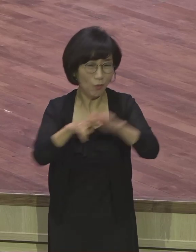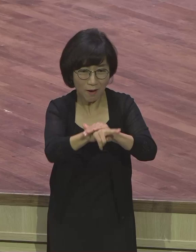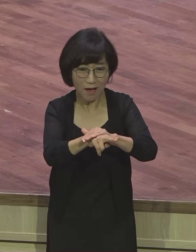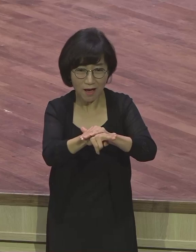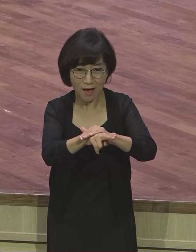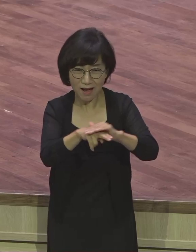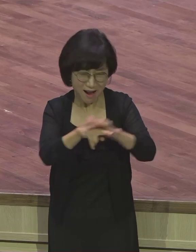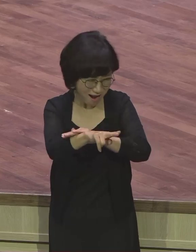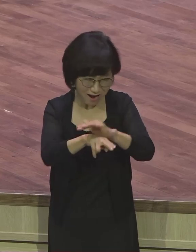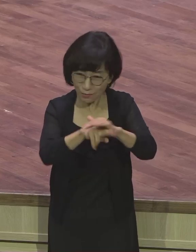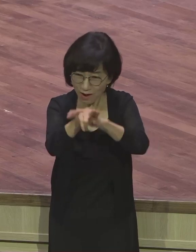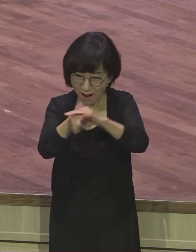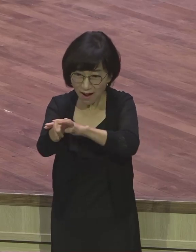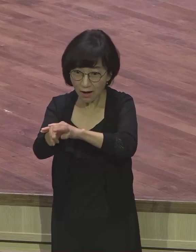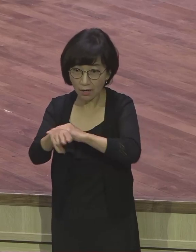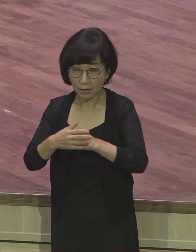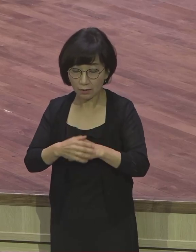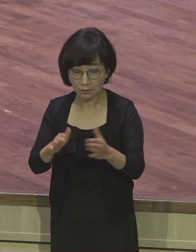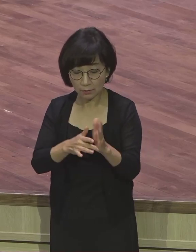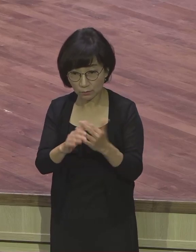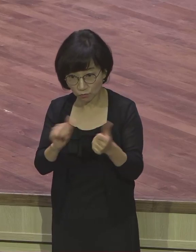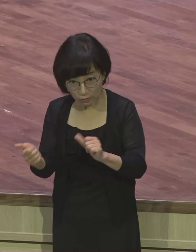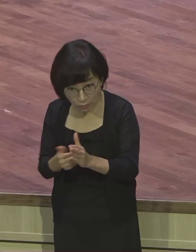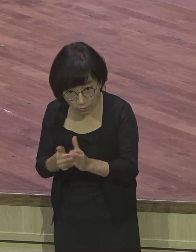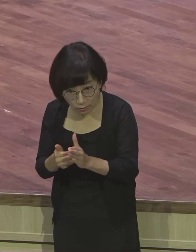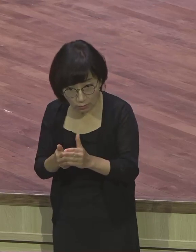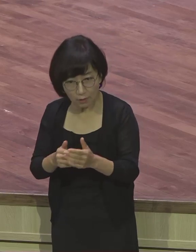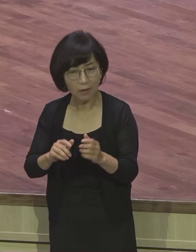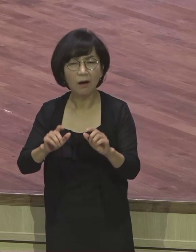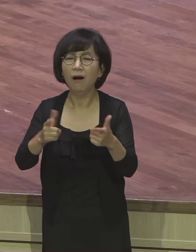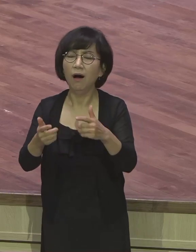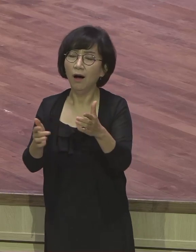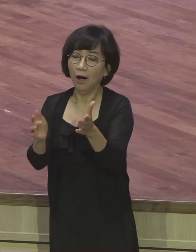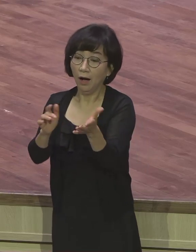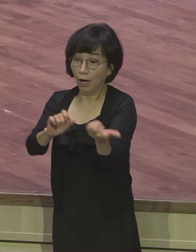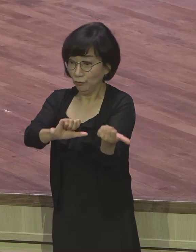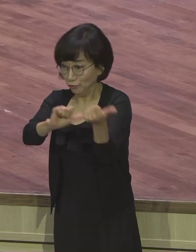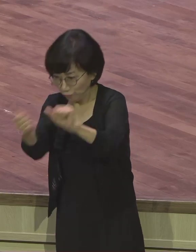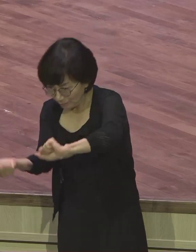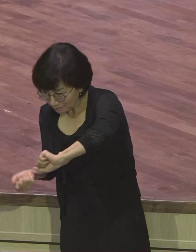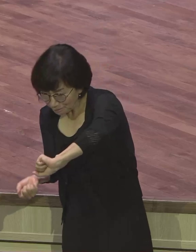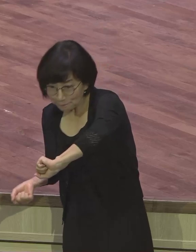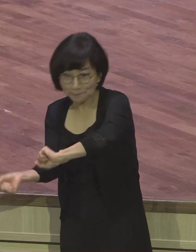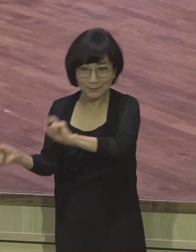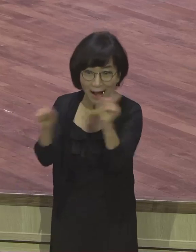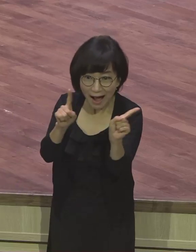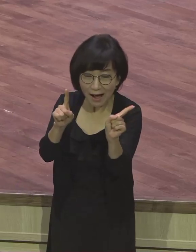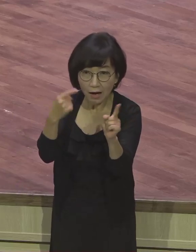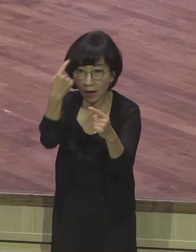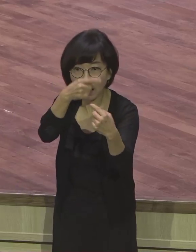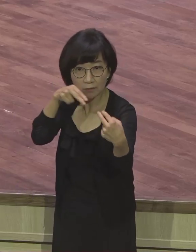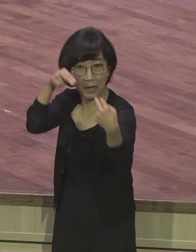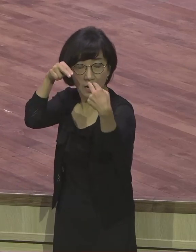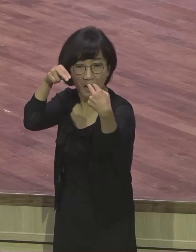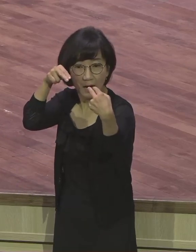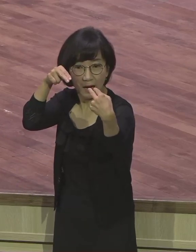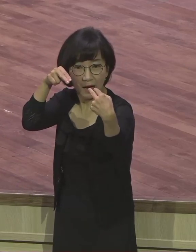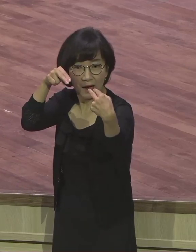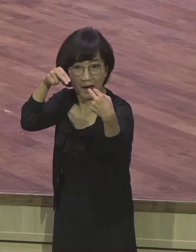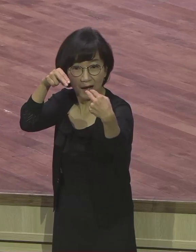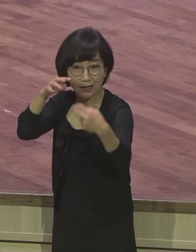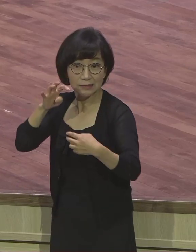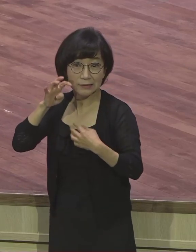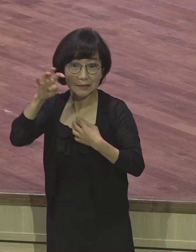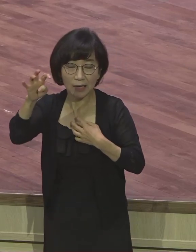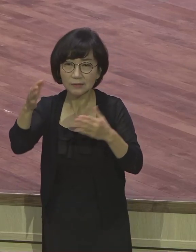십자가에 죽으신 예수가 죽고 끝났으면 끝났을 텐데 부활하신 예수를 만나서 그 예수님과 40일 동안 감람산에서 그 하나님